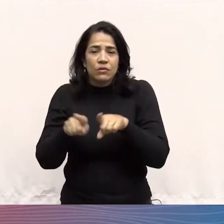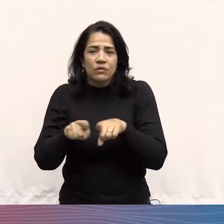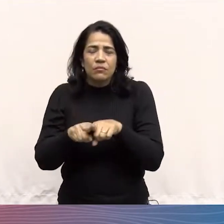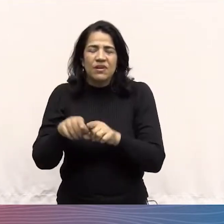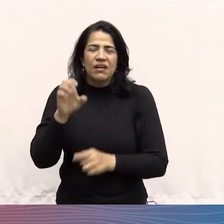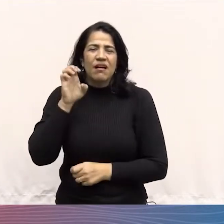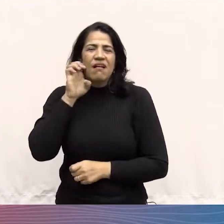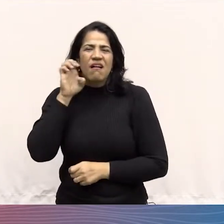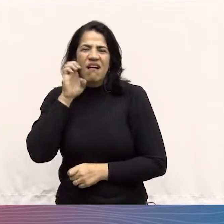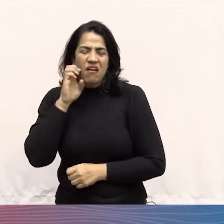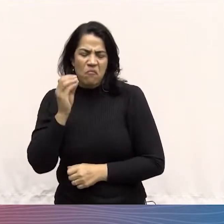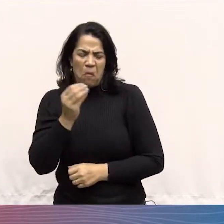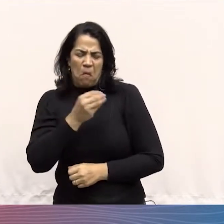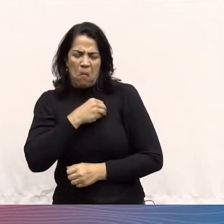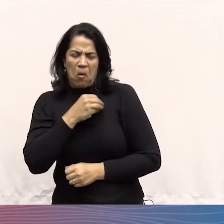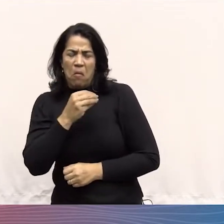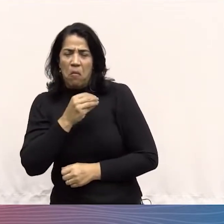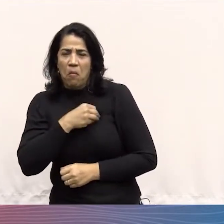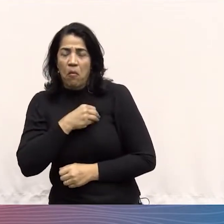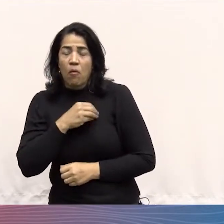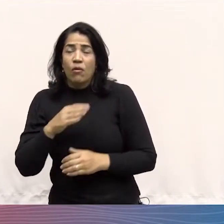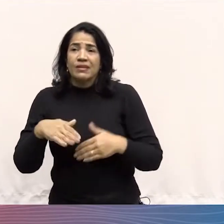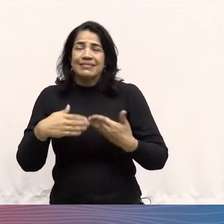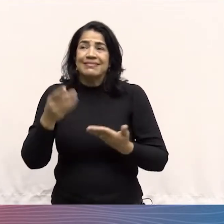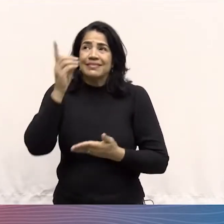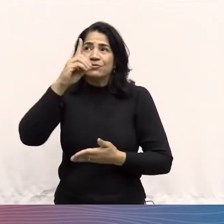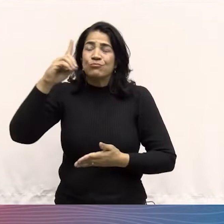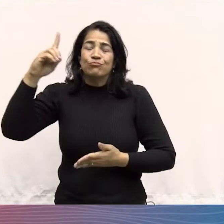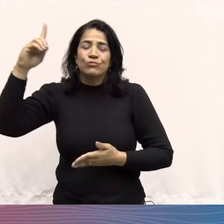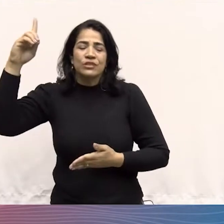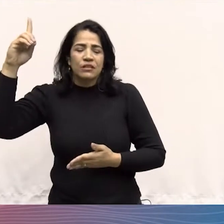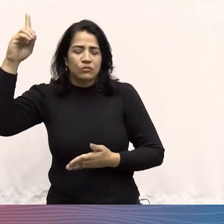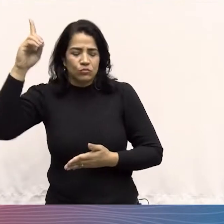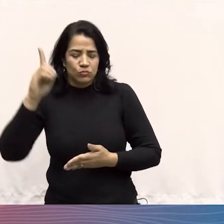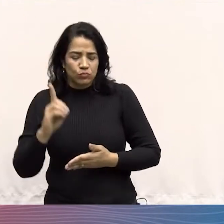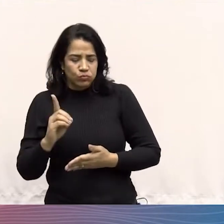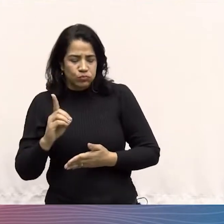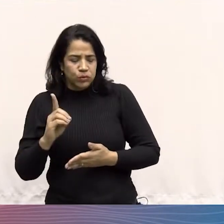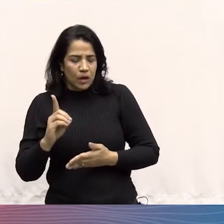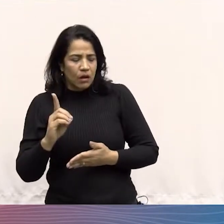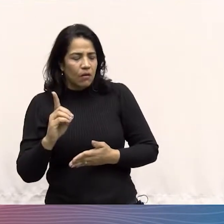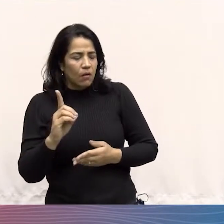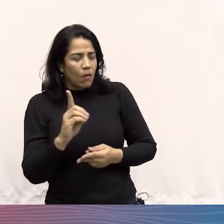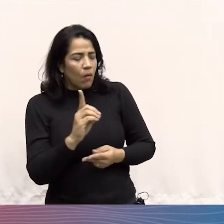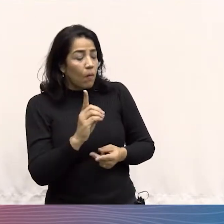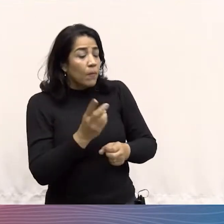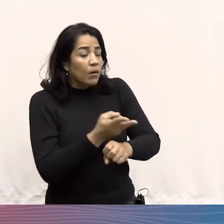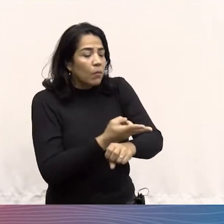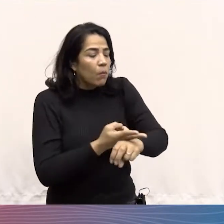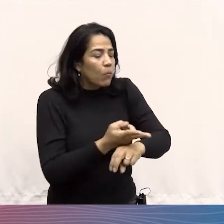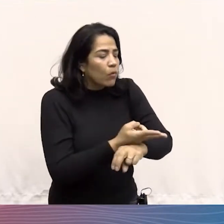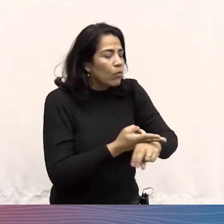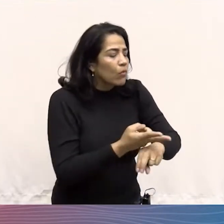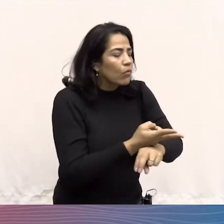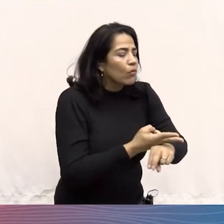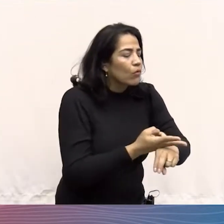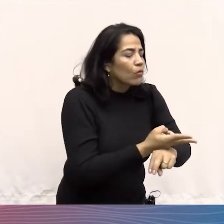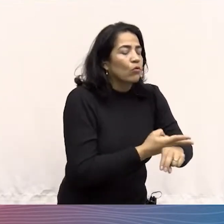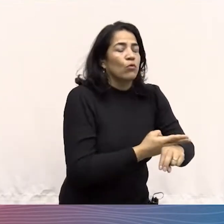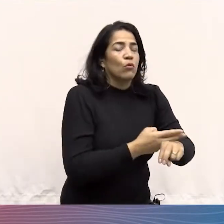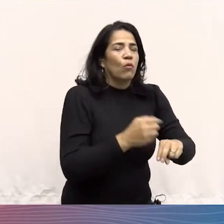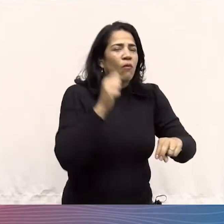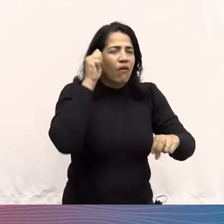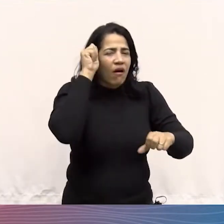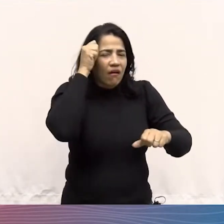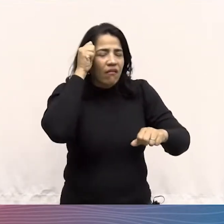eles estavam escondidos, e eles então estavam com vergonha de